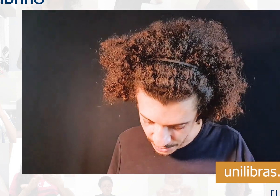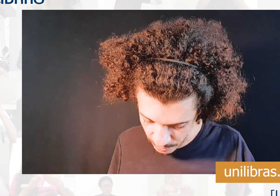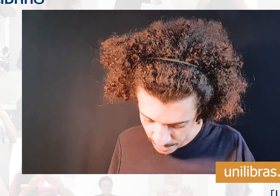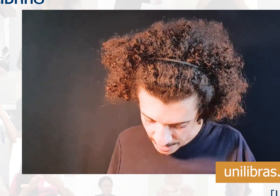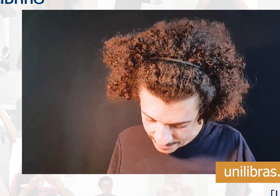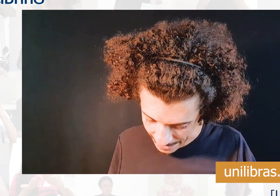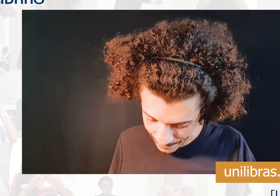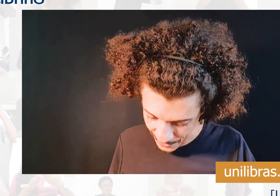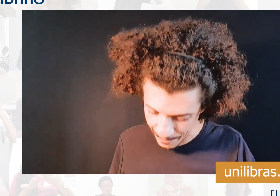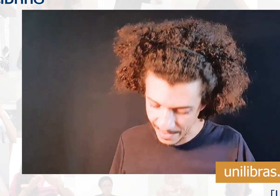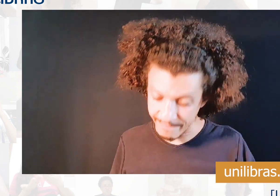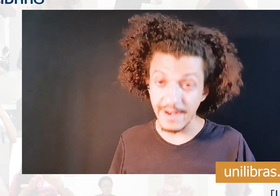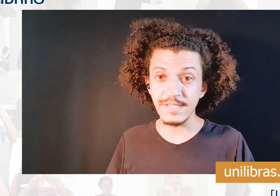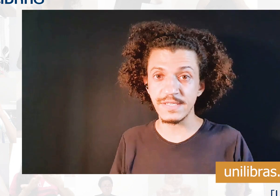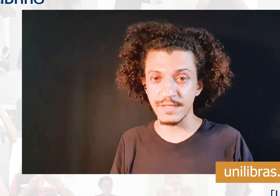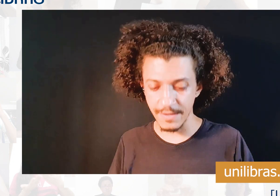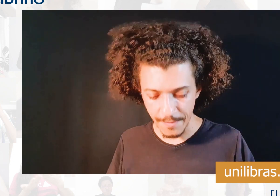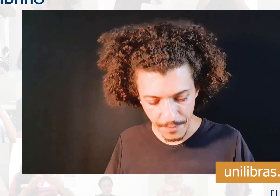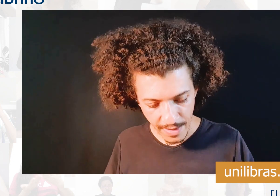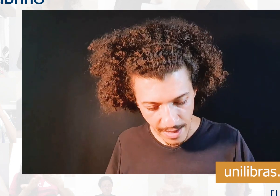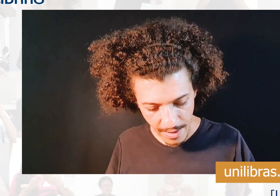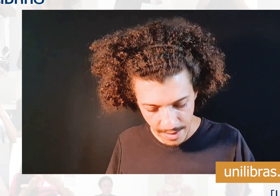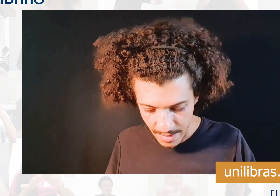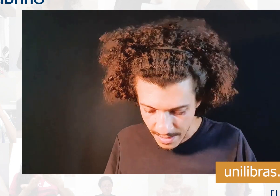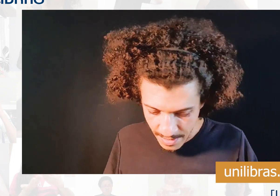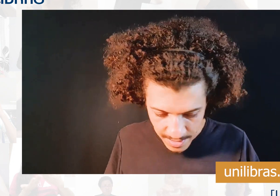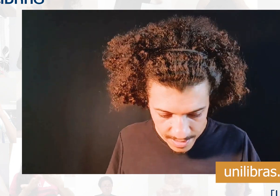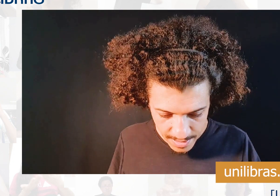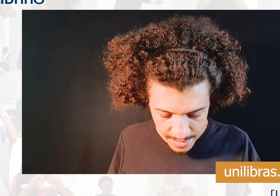um artigo da própria Valerie Sutton.